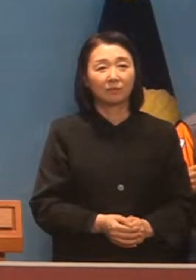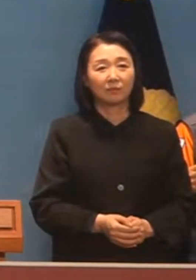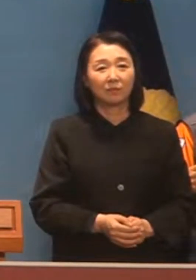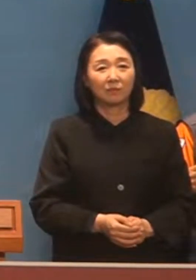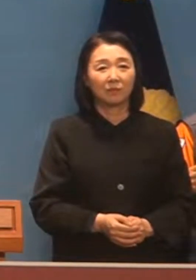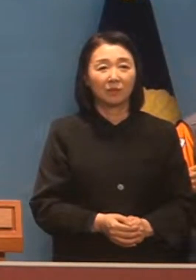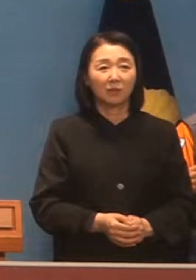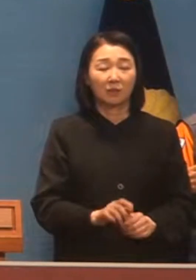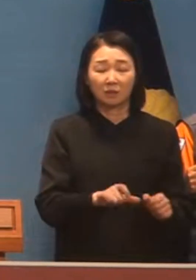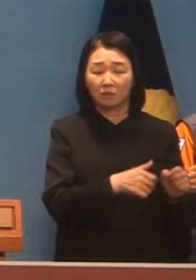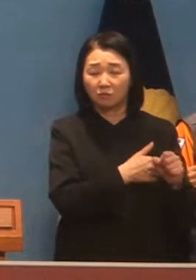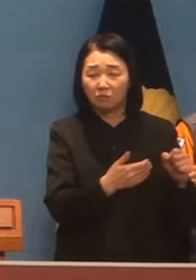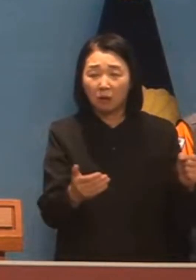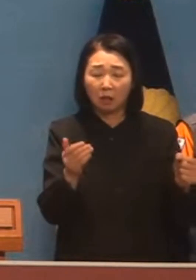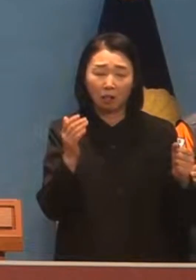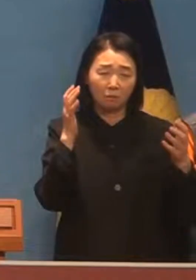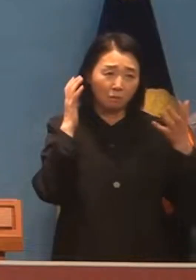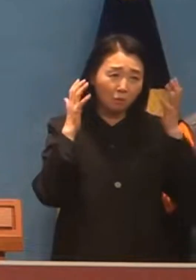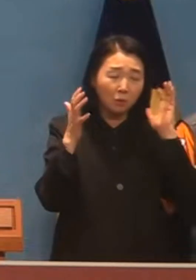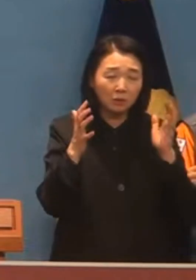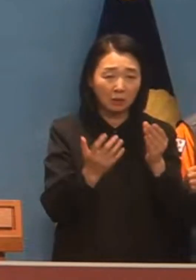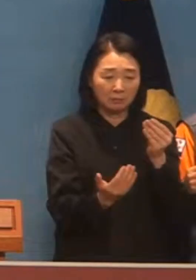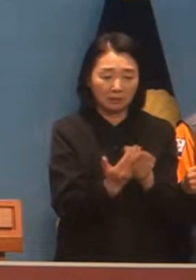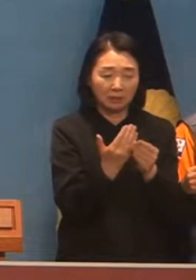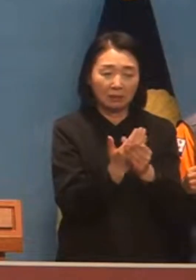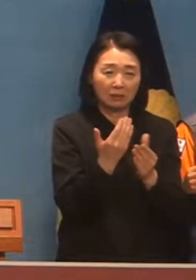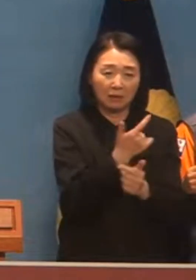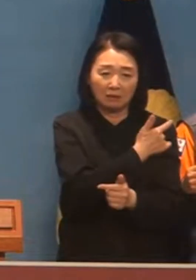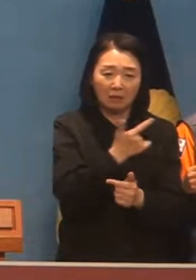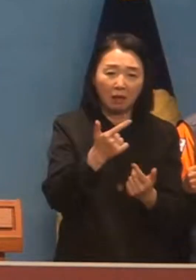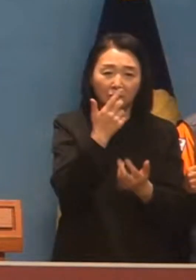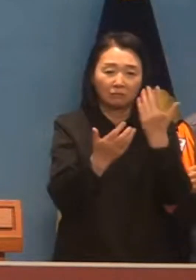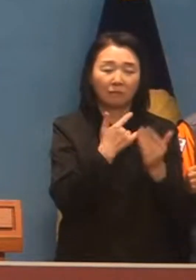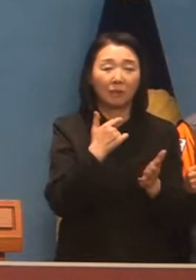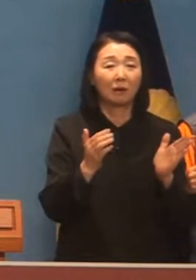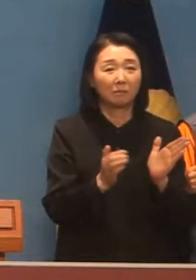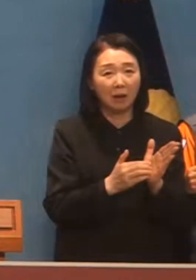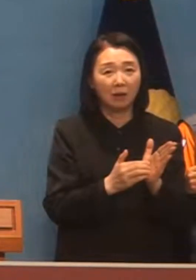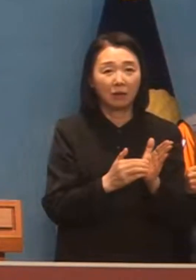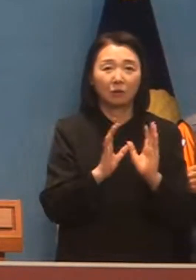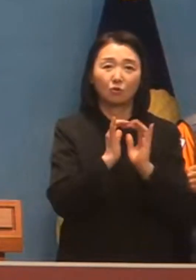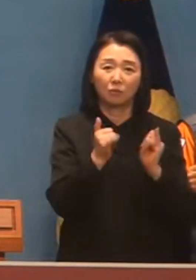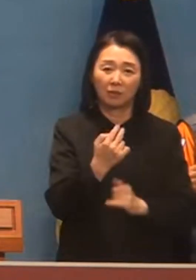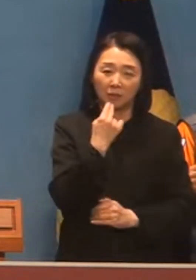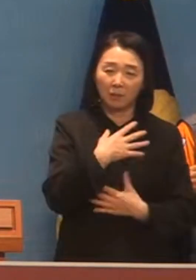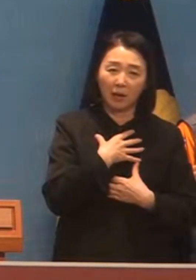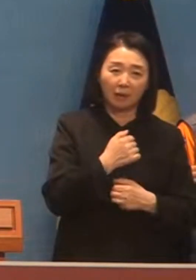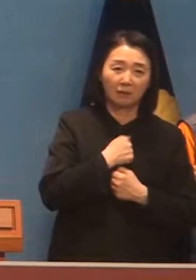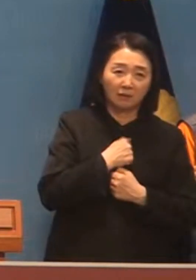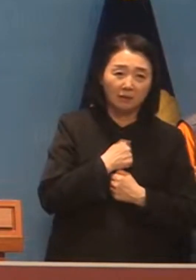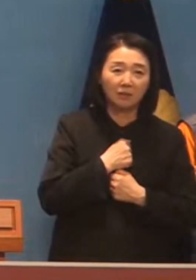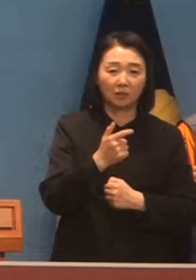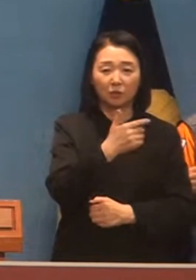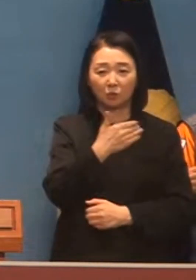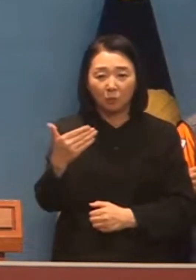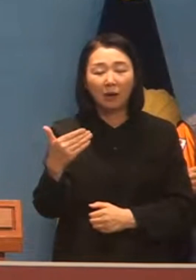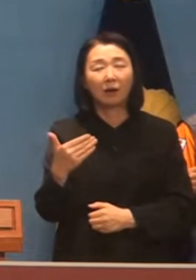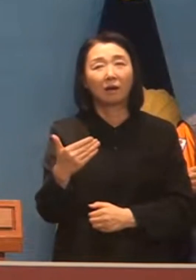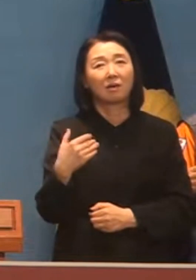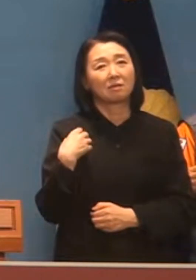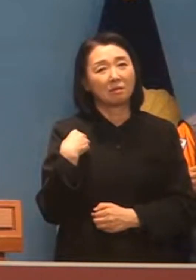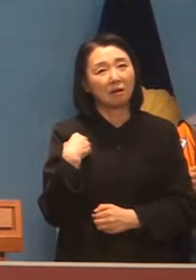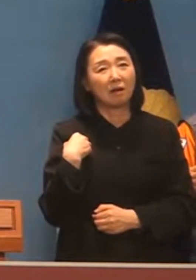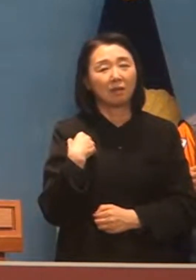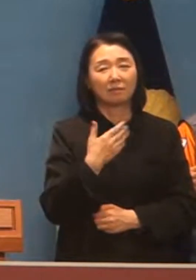갈수록 복잡해지고 대형화되고 있는 재난에 맞서서 국민들의 생명과 안전을 지키는 소방의 역할은